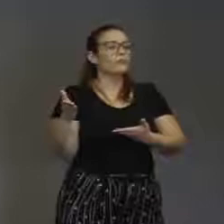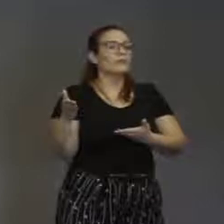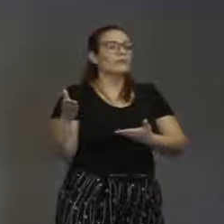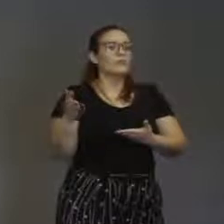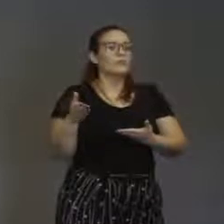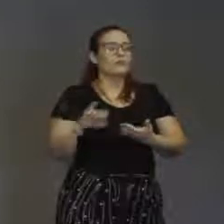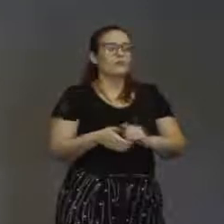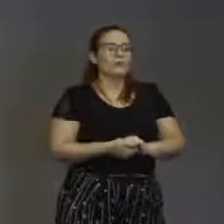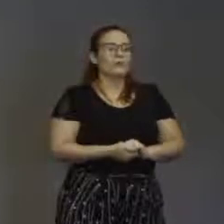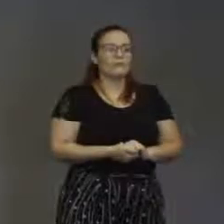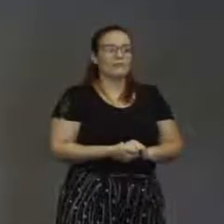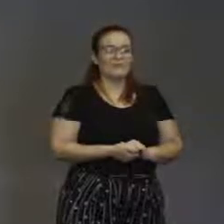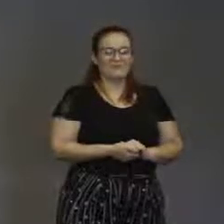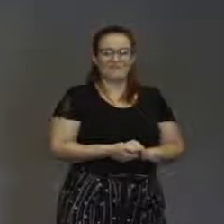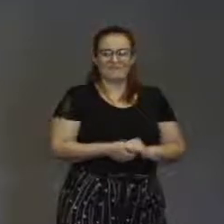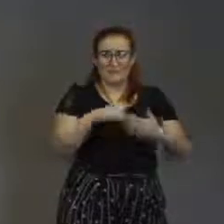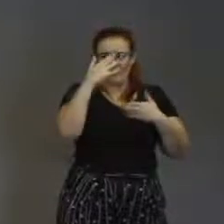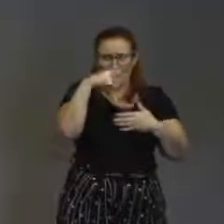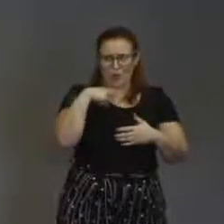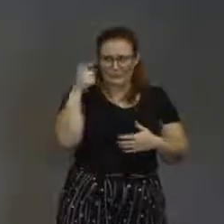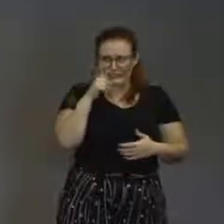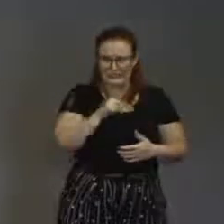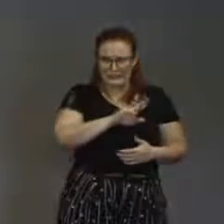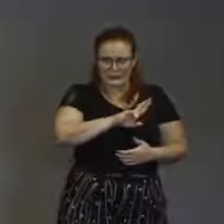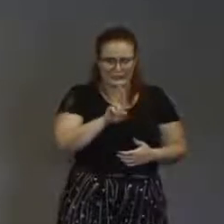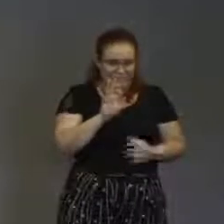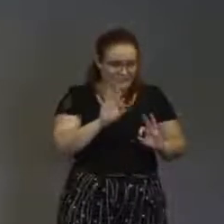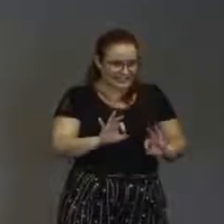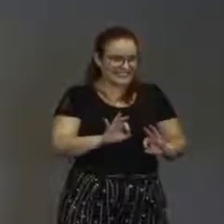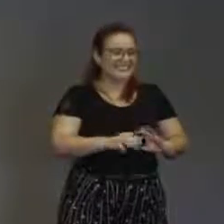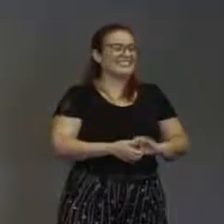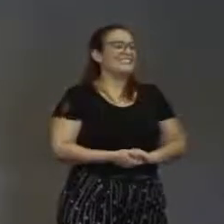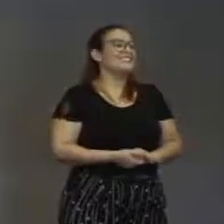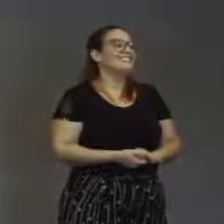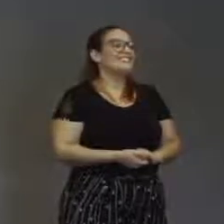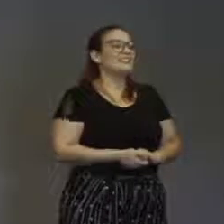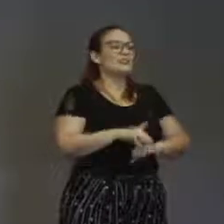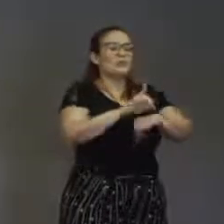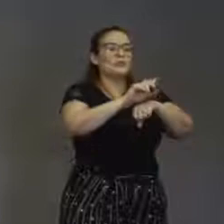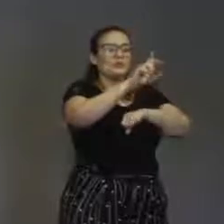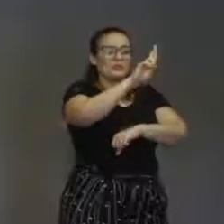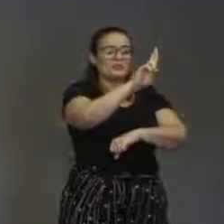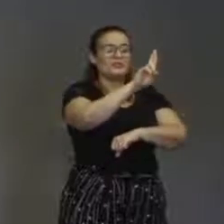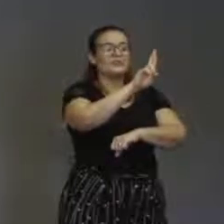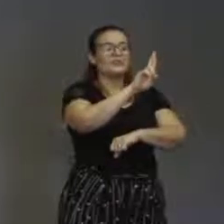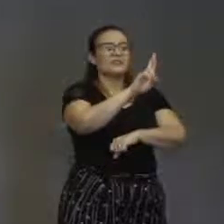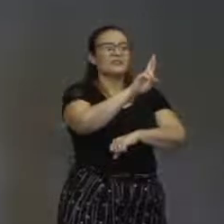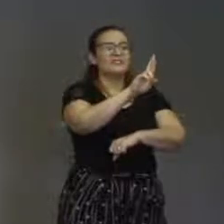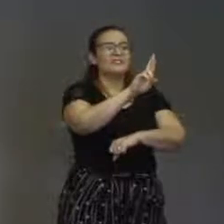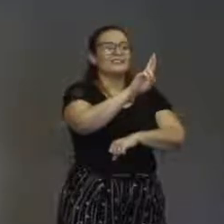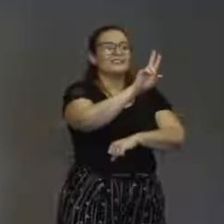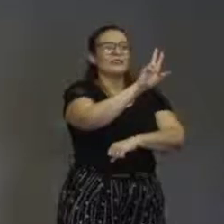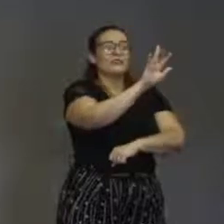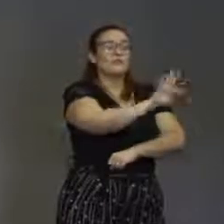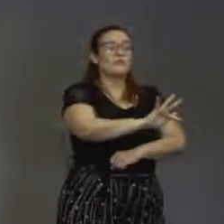Sviatek. Obrigada, consegui falar certinho. Doutora pela Universidade de